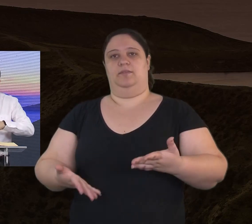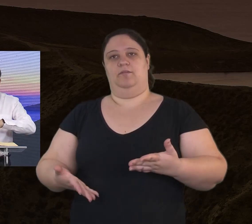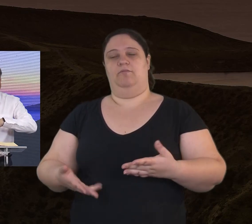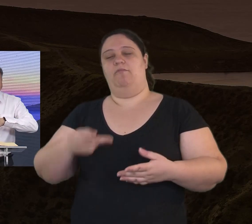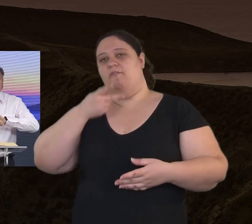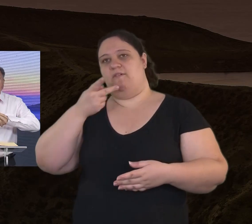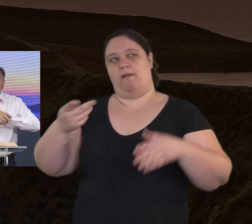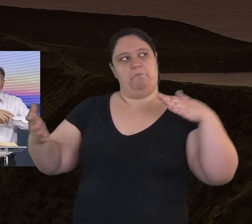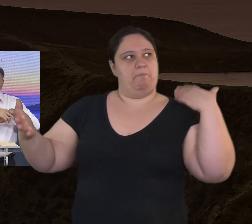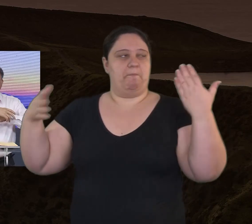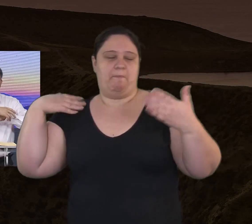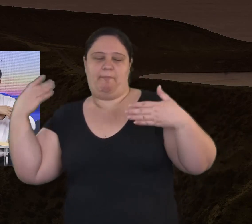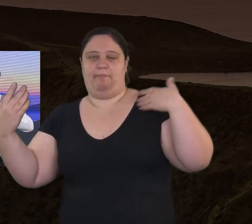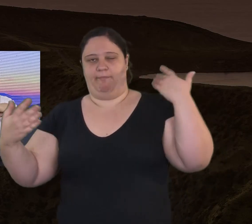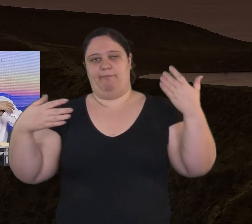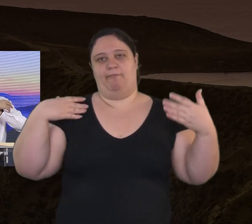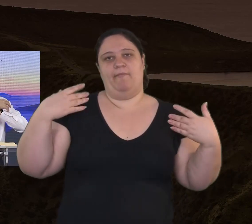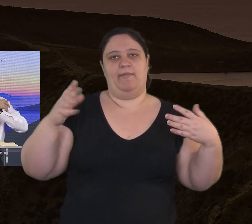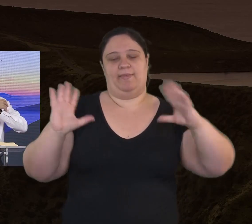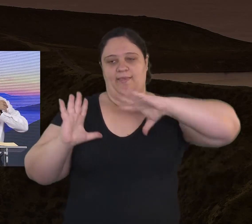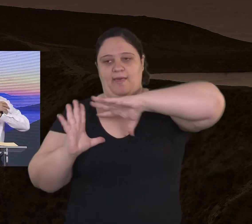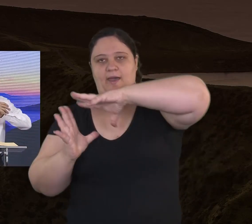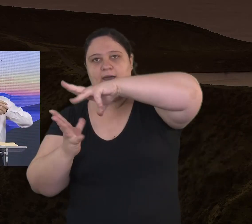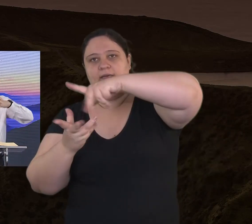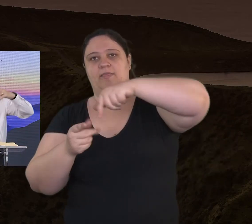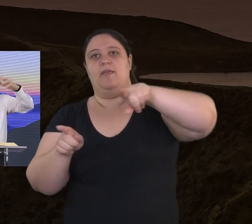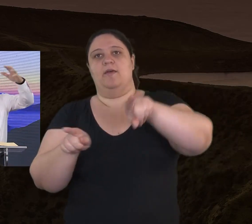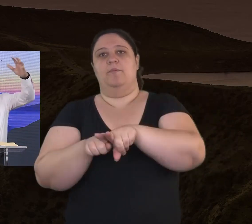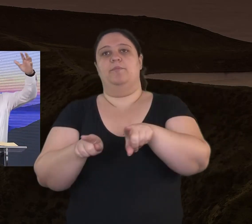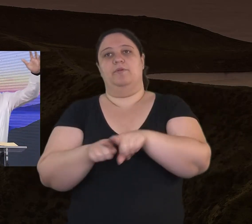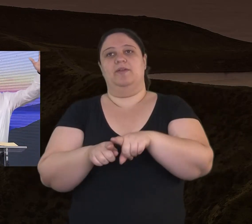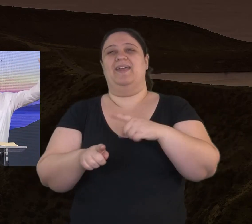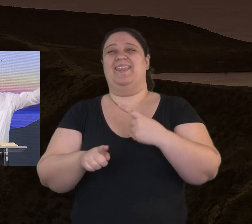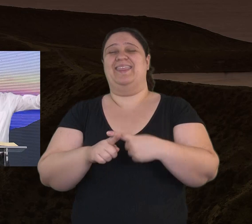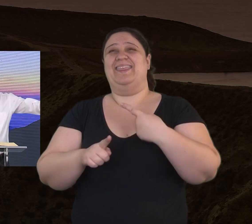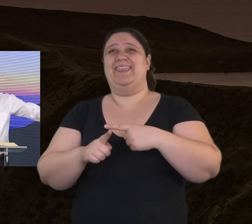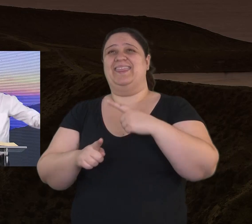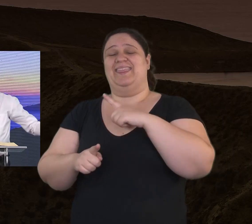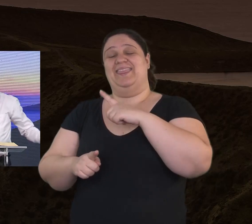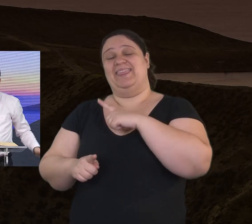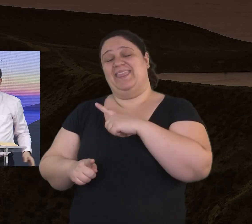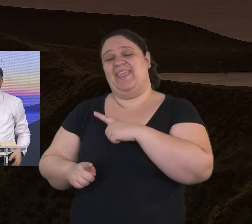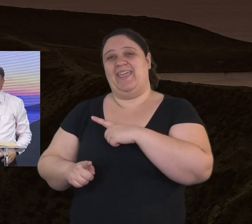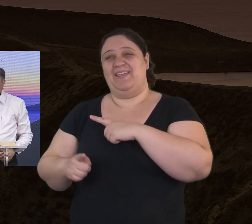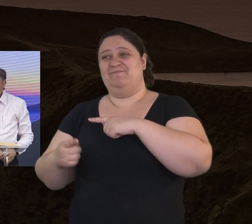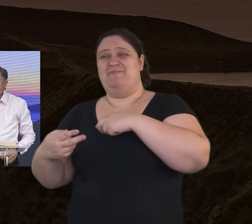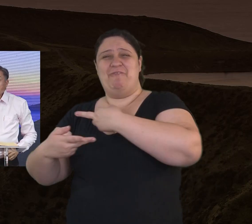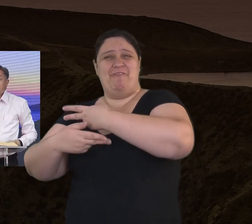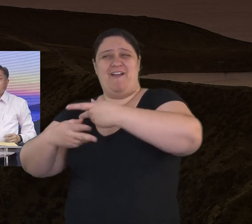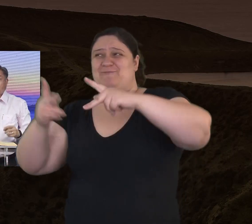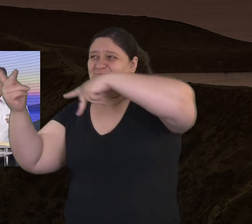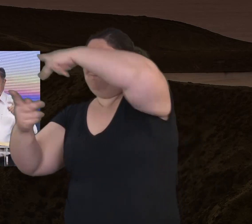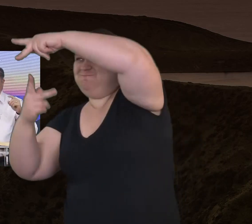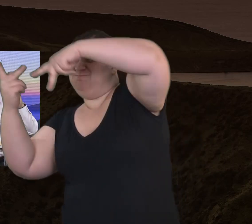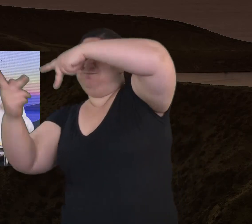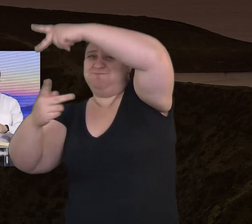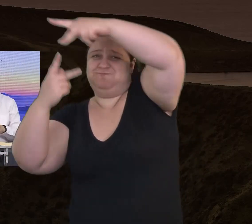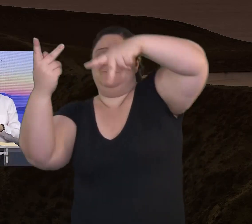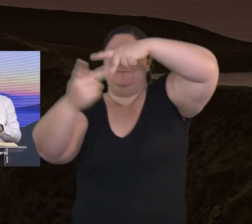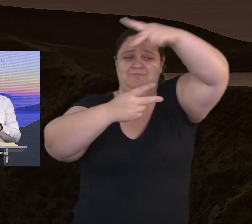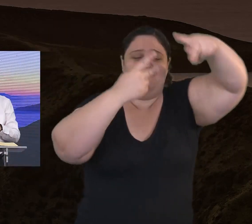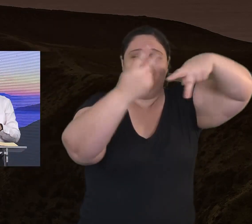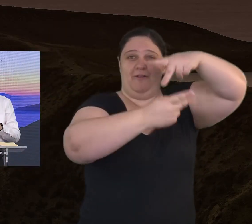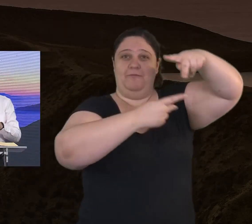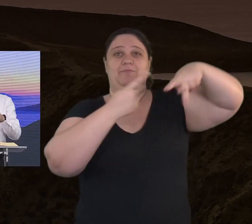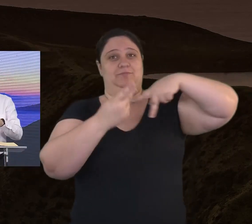porque em todo essa infinidade de galáxias, né, que nós temos aqui, a vontade